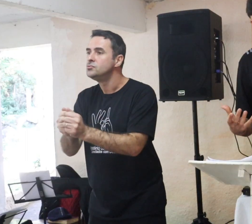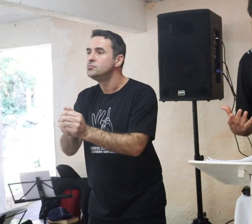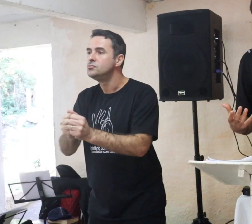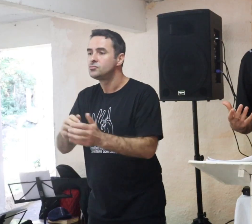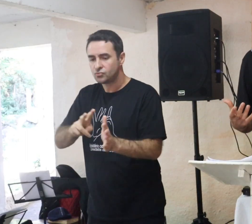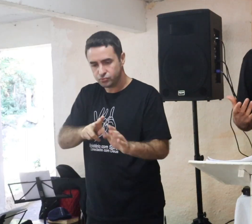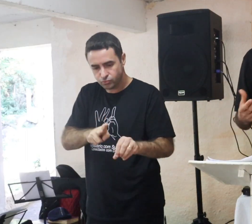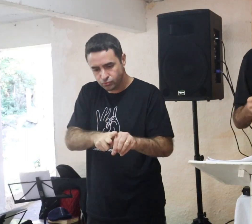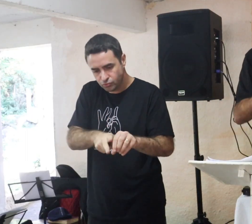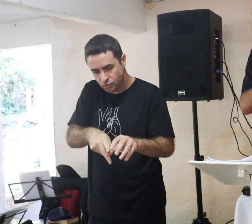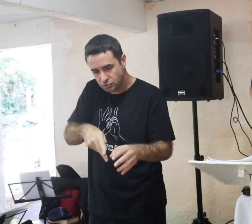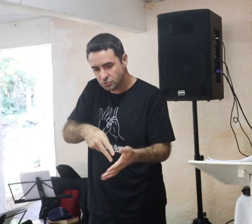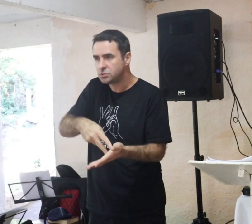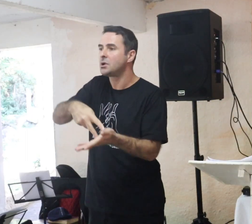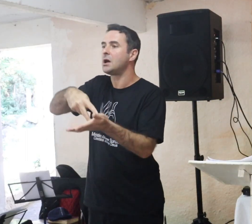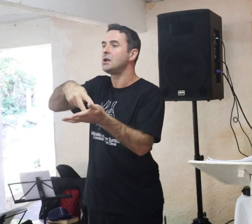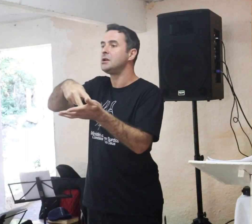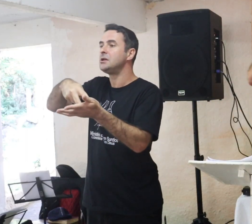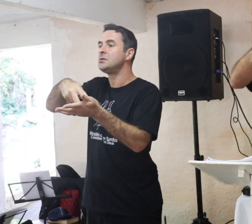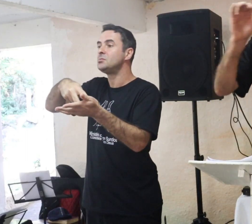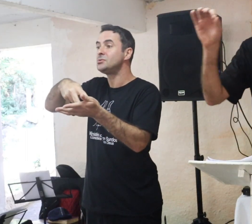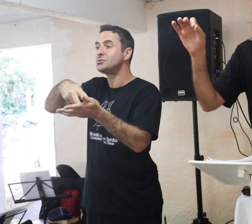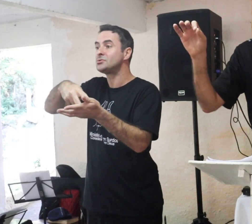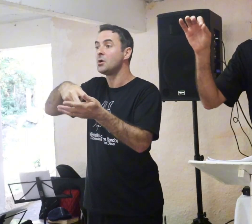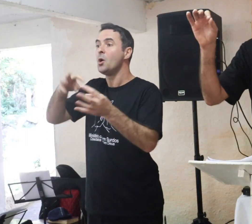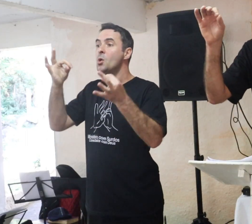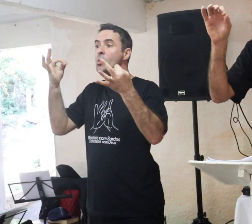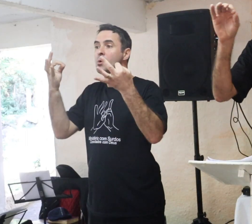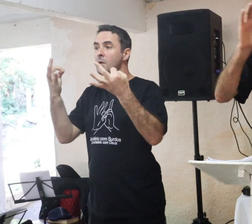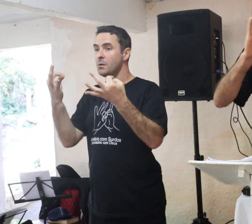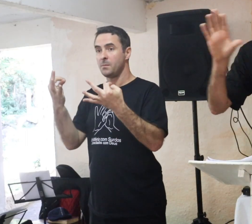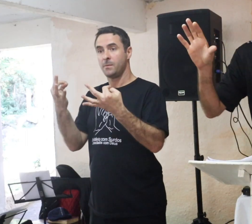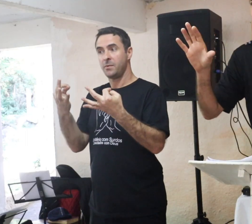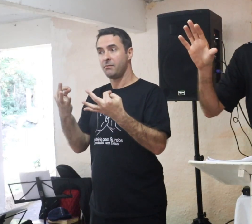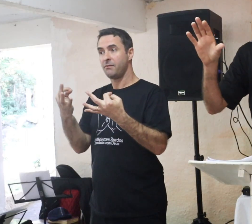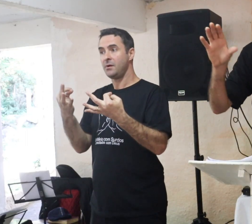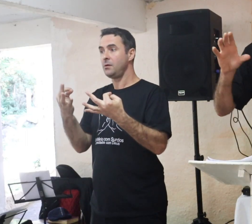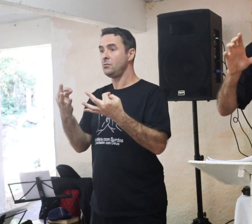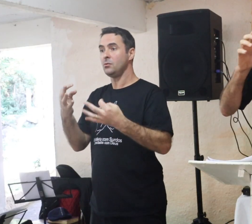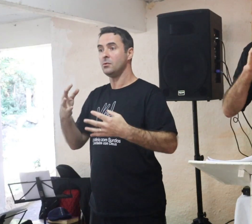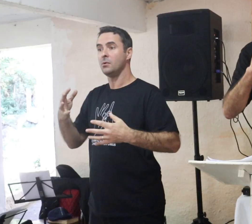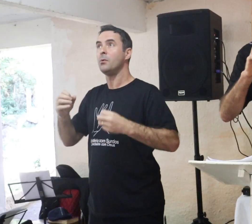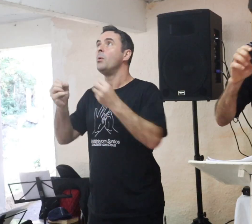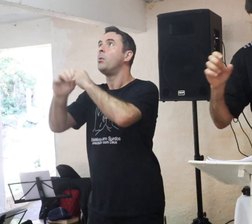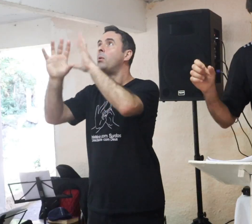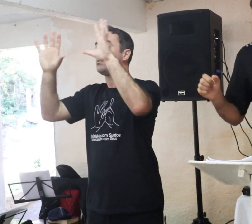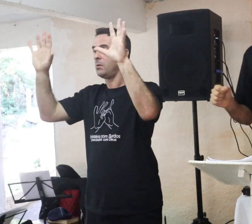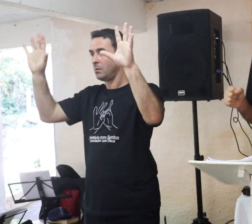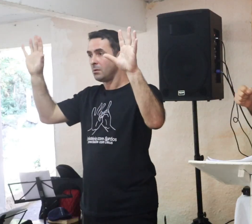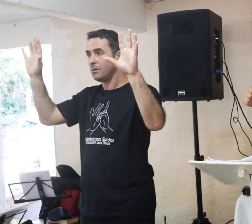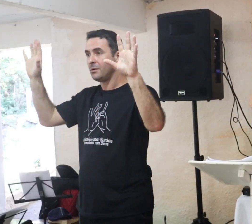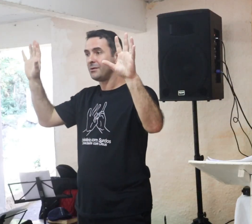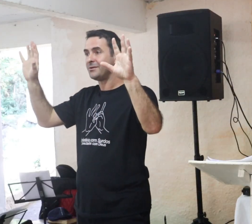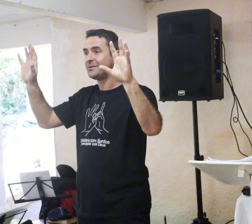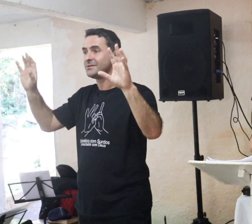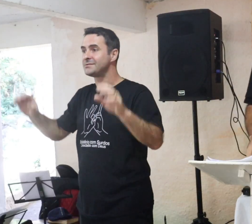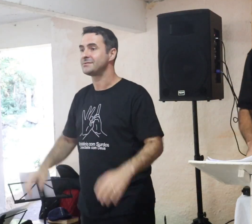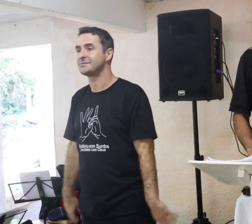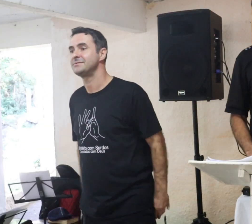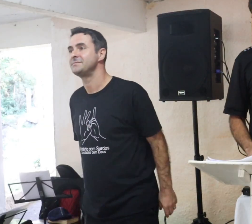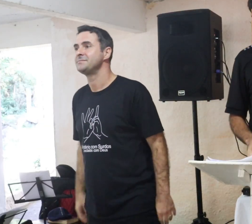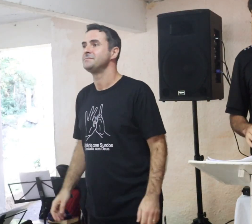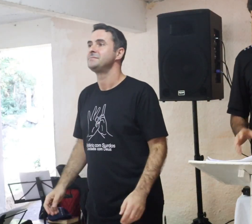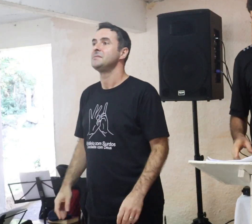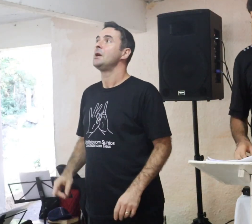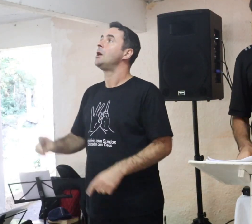incorruptíveis. Aí acabou a etiqueta de validade. Acabou. O Senhor vai retirá-la.